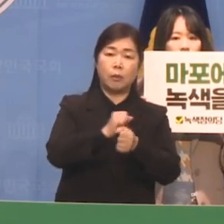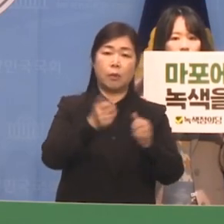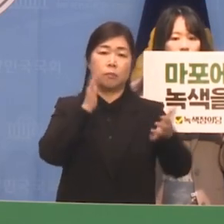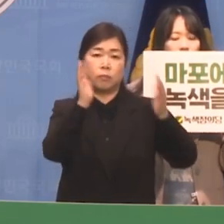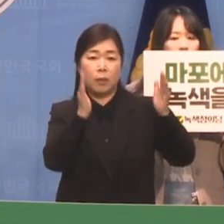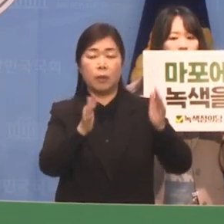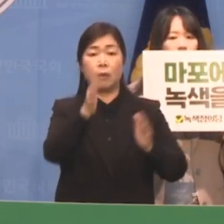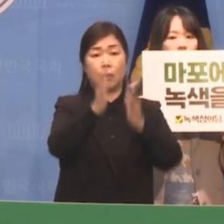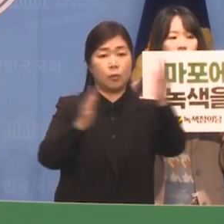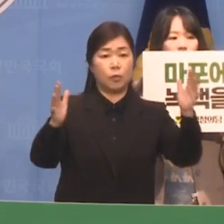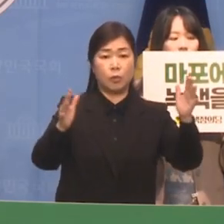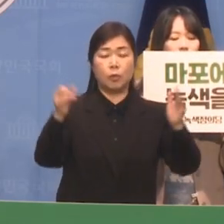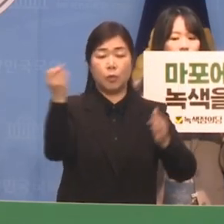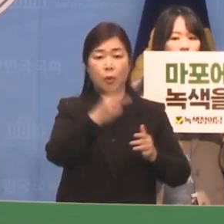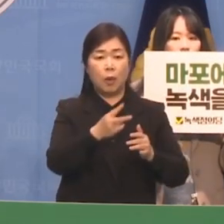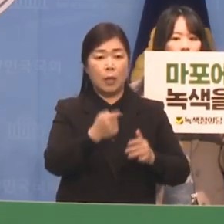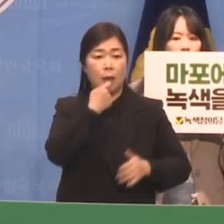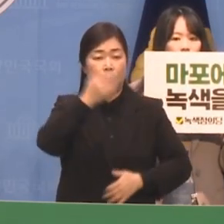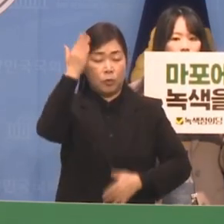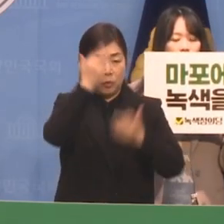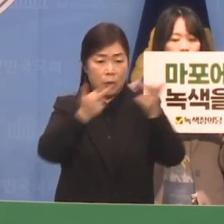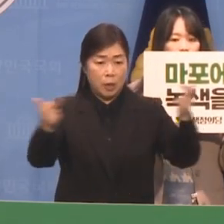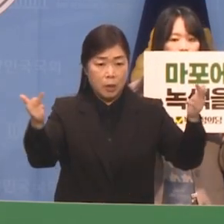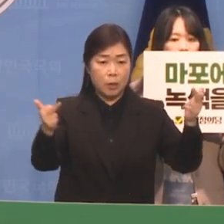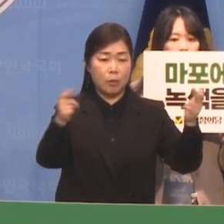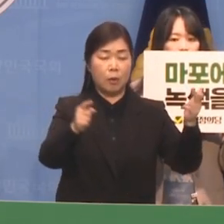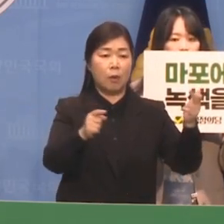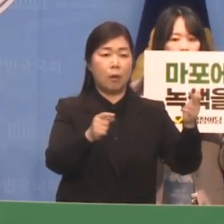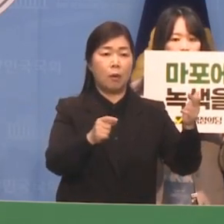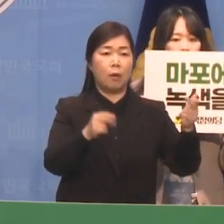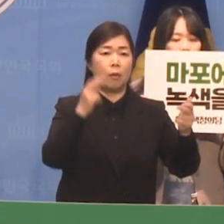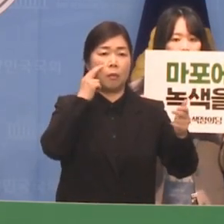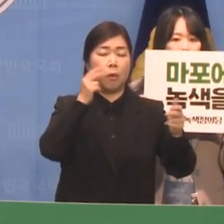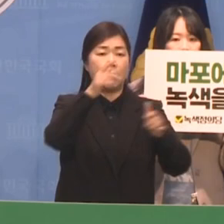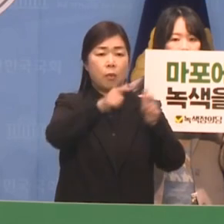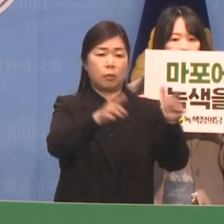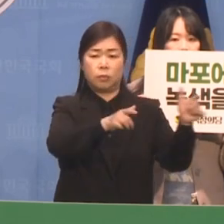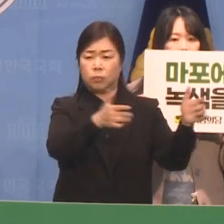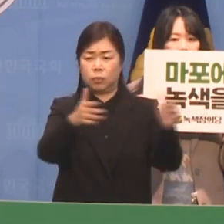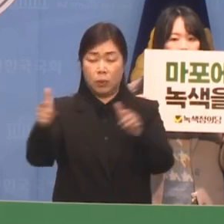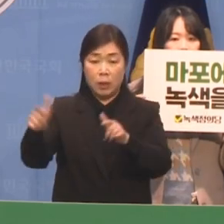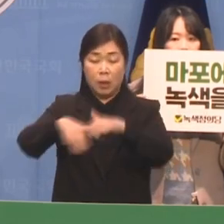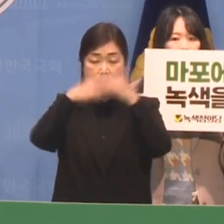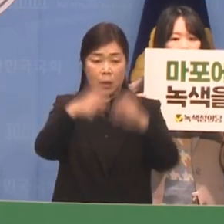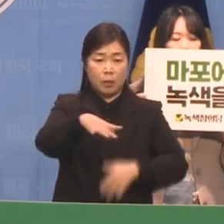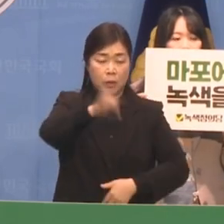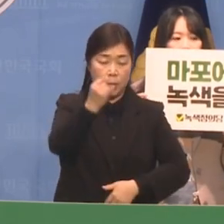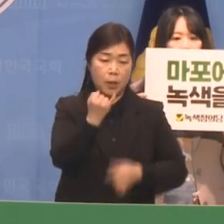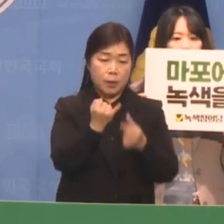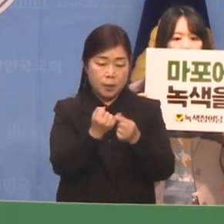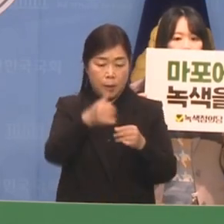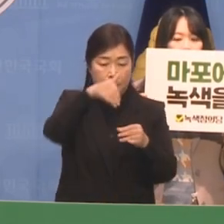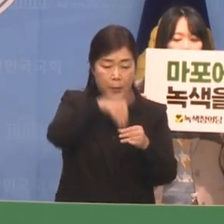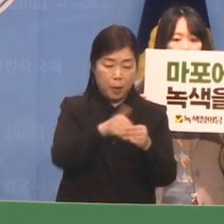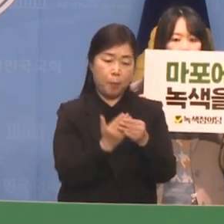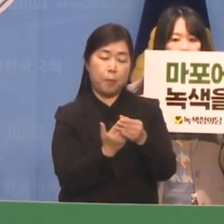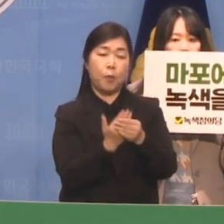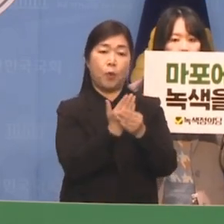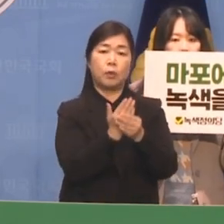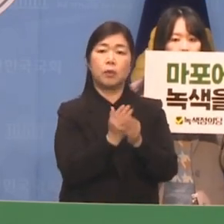나무도, 백두대간의 절벽을 지키는 아름드리 소나무도 모두가 처음에는 작은 씨앗에서